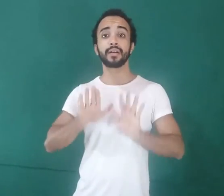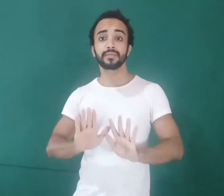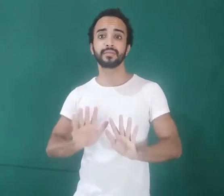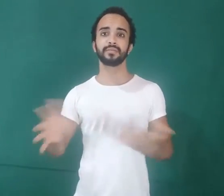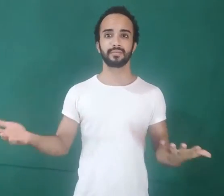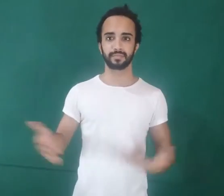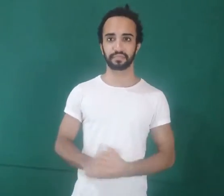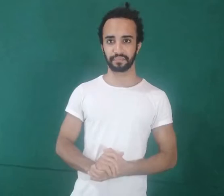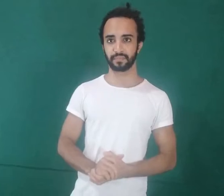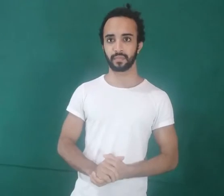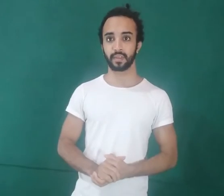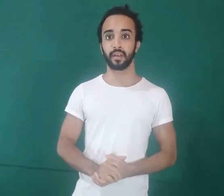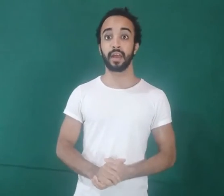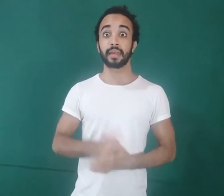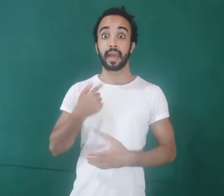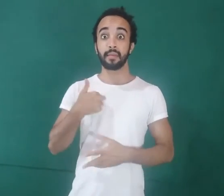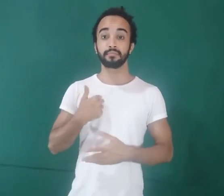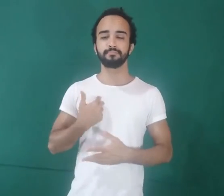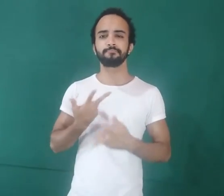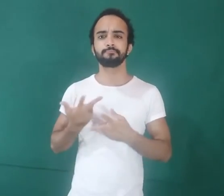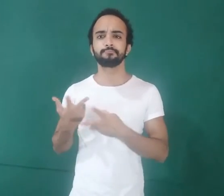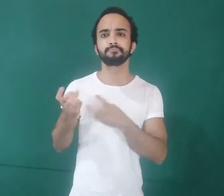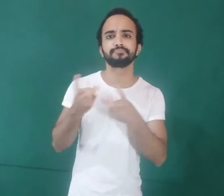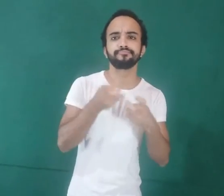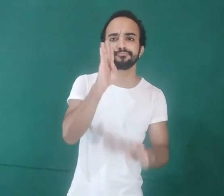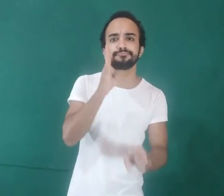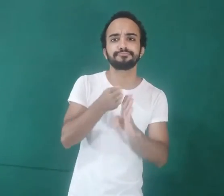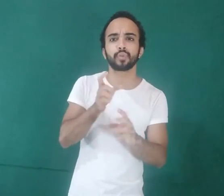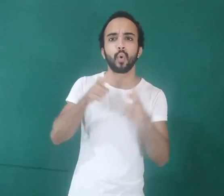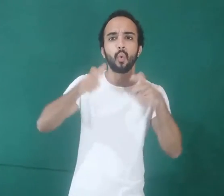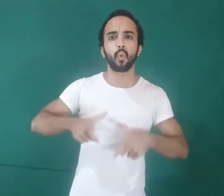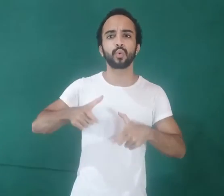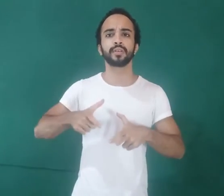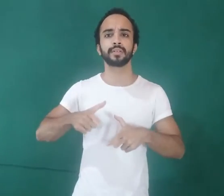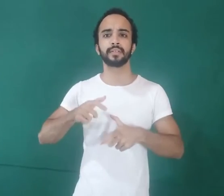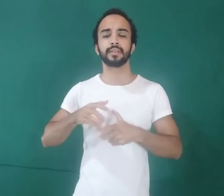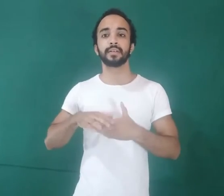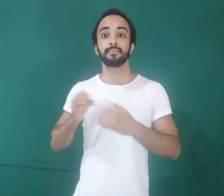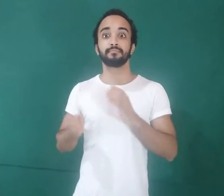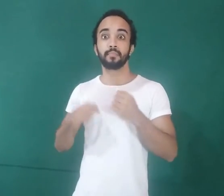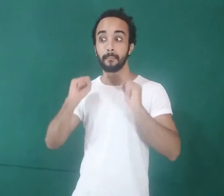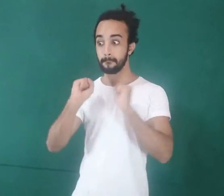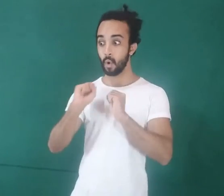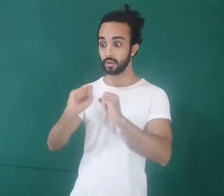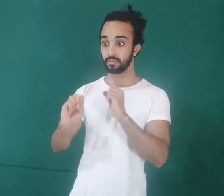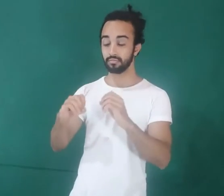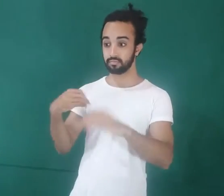também, é identificar essas fertilidades, essas potências e agir nesse plano,